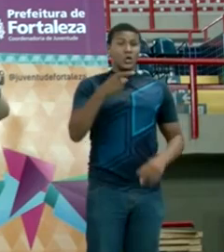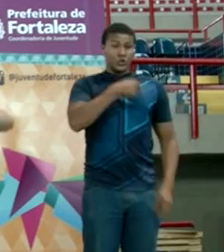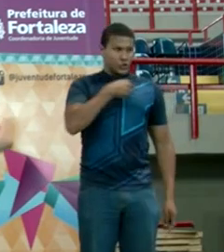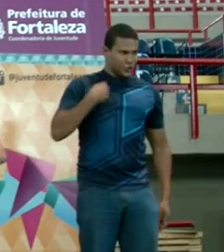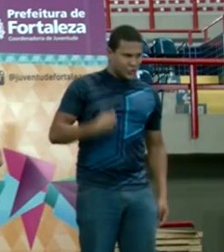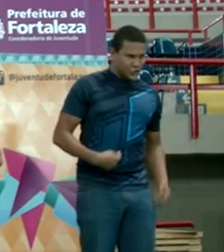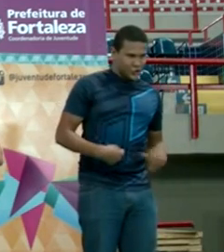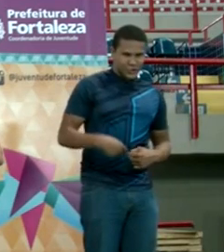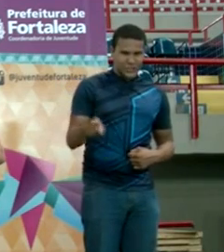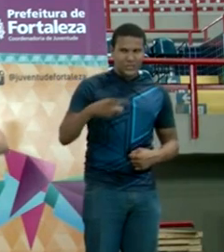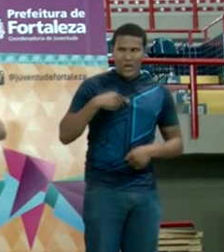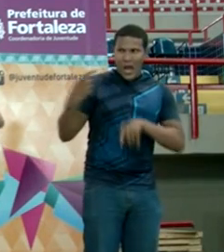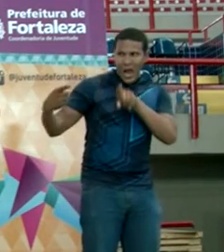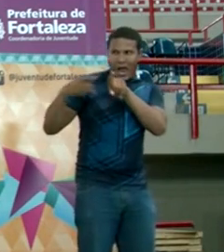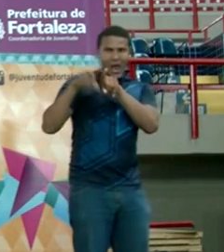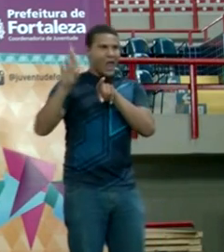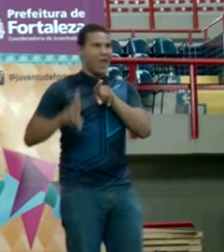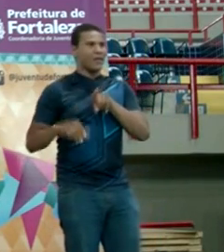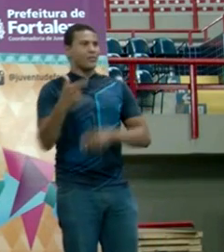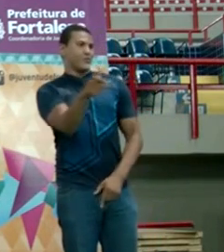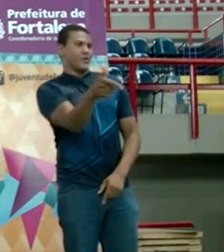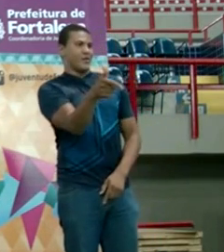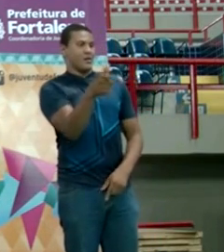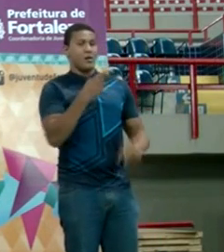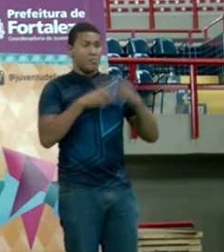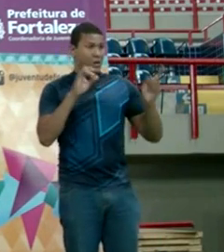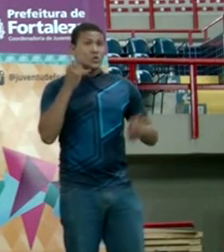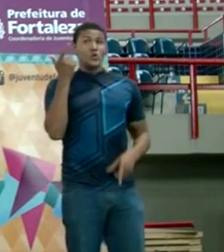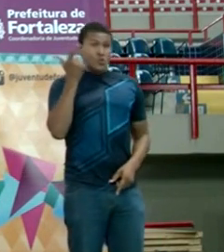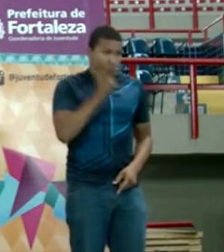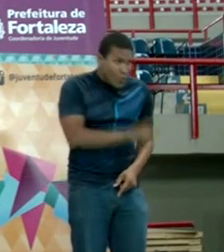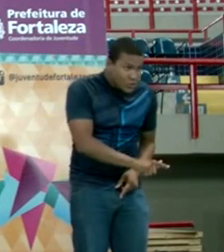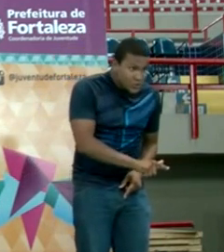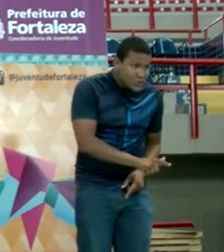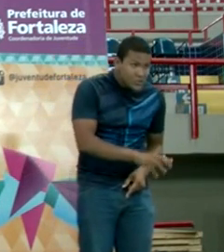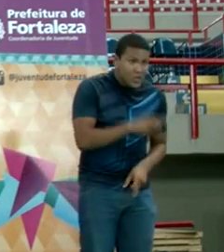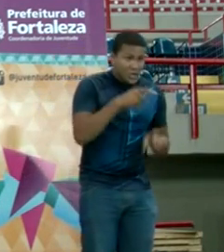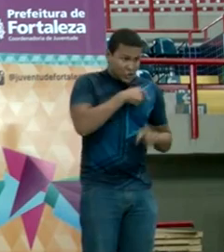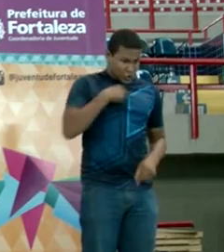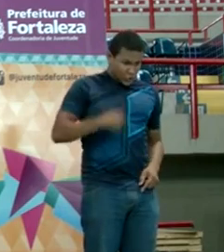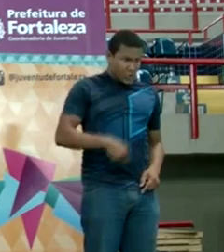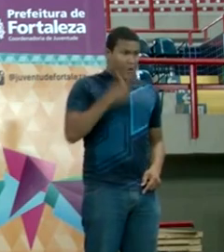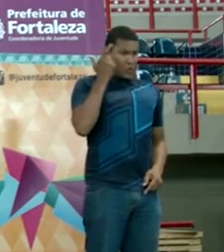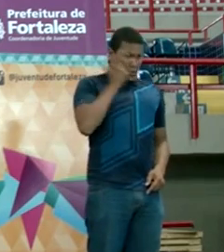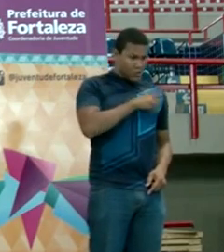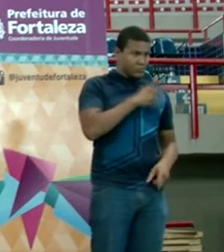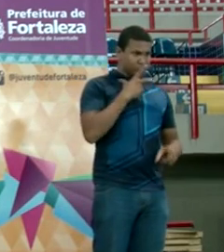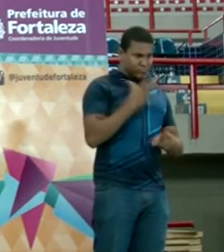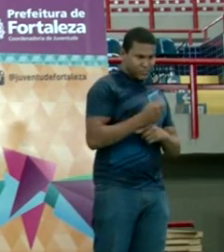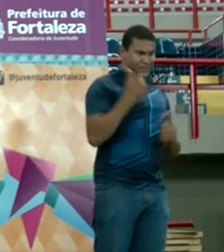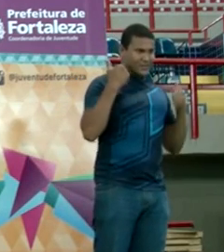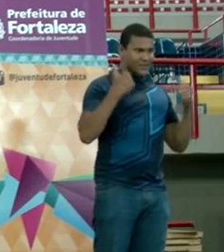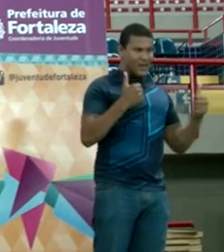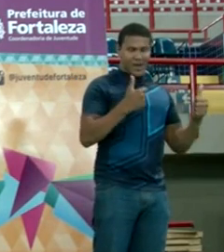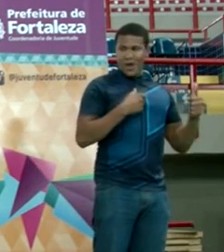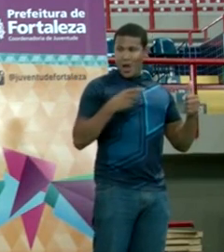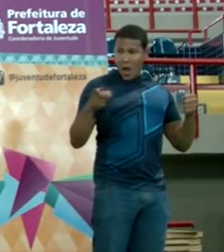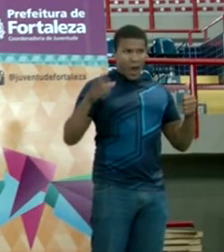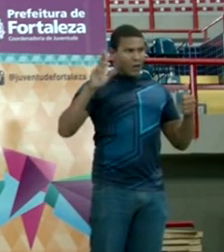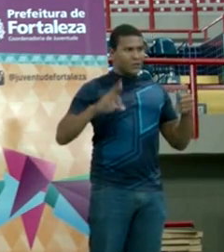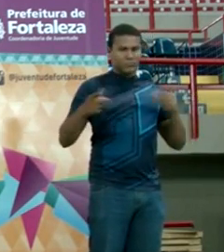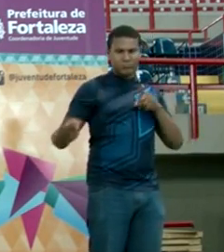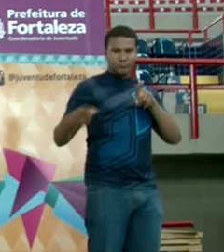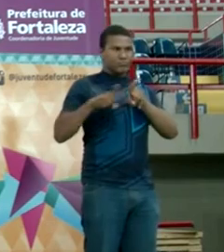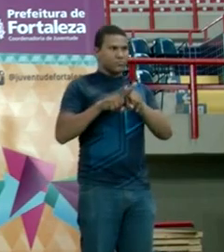não tinha ajuda da União Soviética. Mas quando ela conseguiu êxito, o Stalin se juntou com a China. Aí ninguém